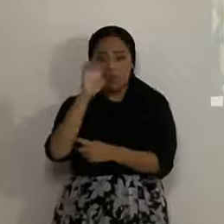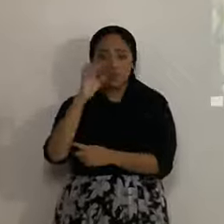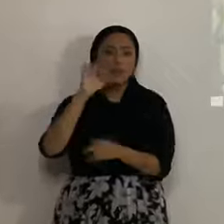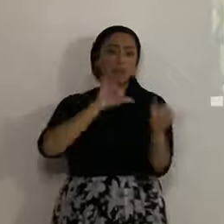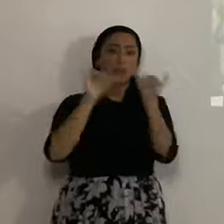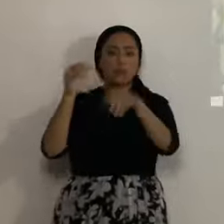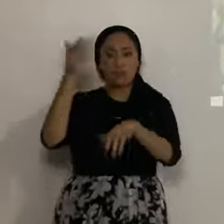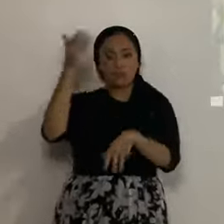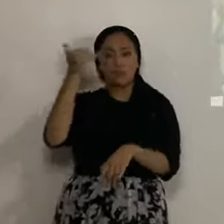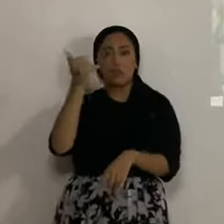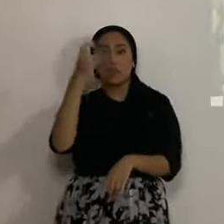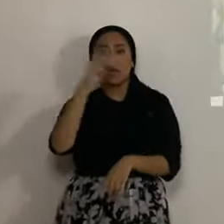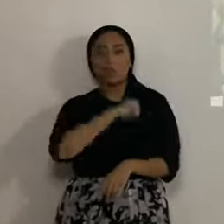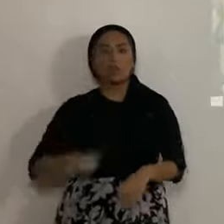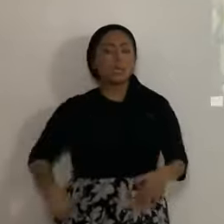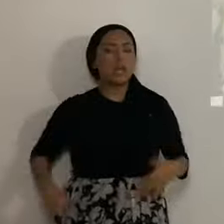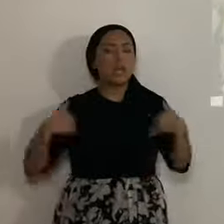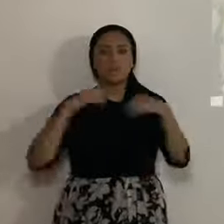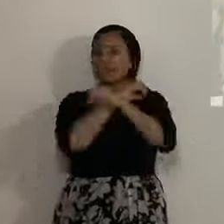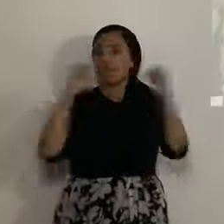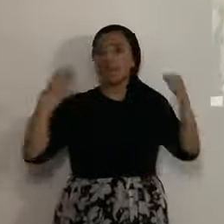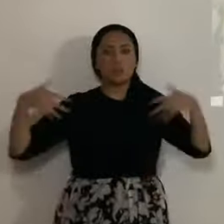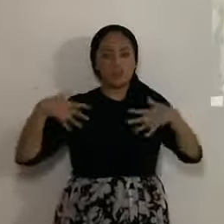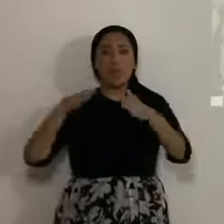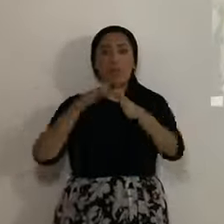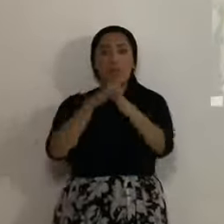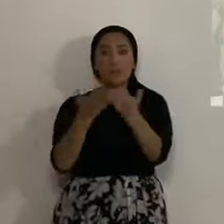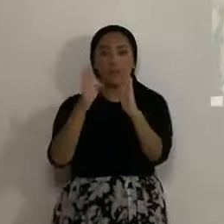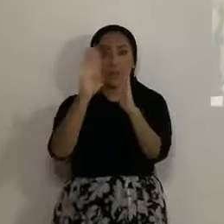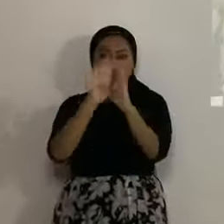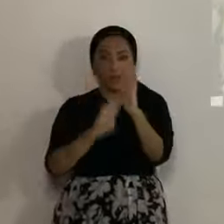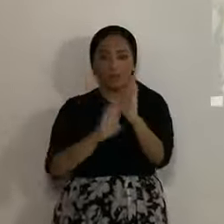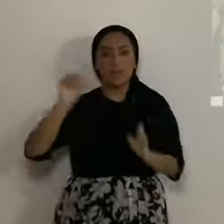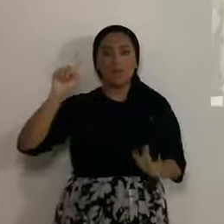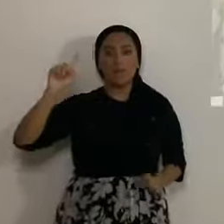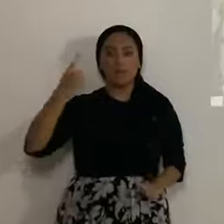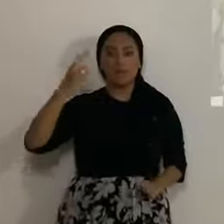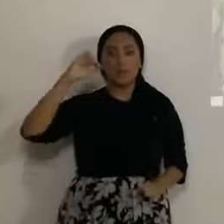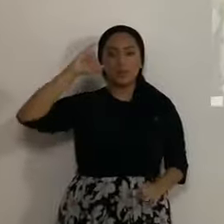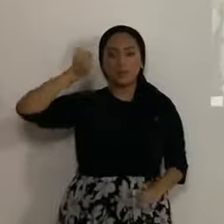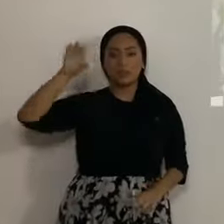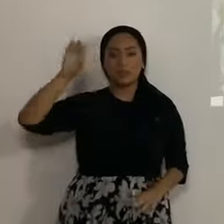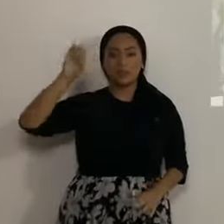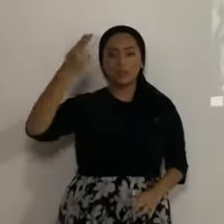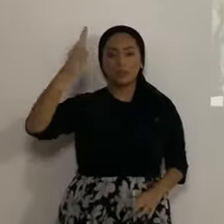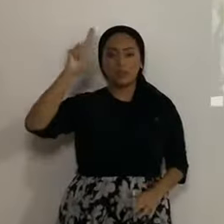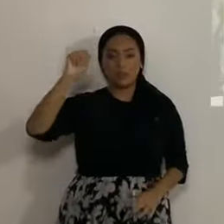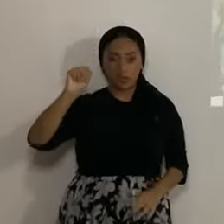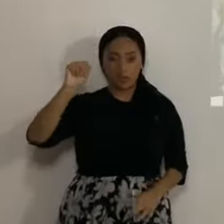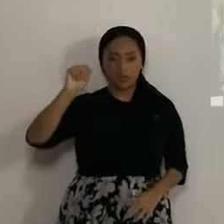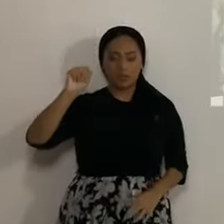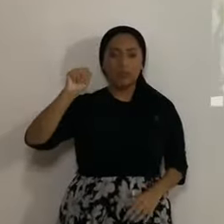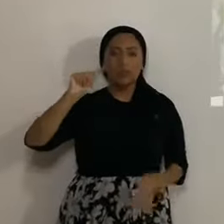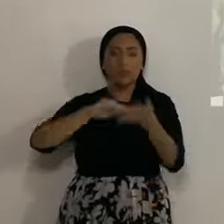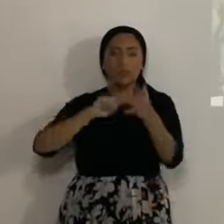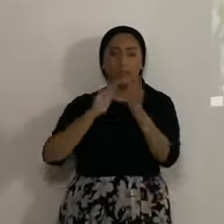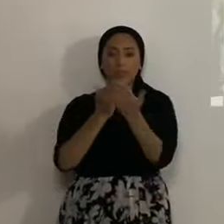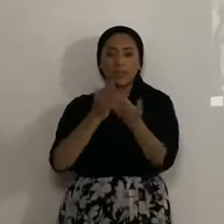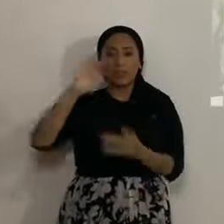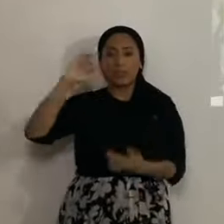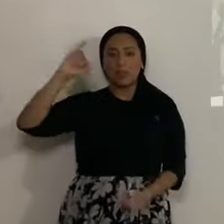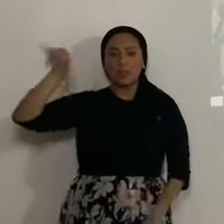Hamasí, no hay temor. Por favor, abran su Tanaj en Primero de Juan, Yohanan, vamos para allá, a la carta, a las